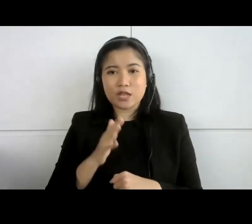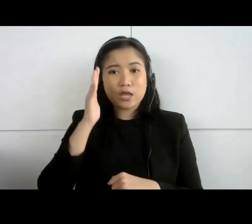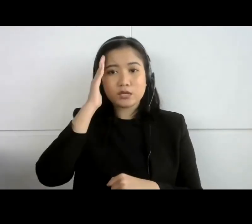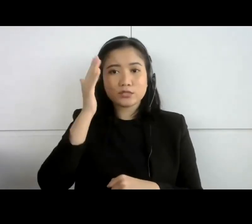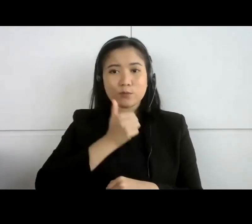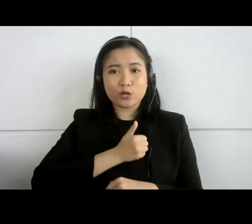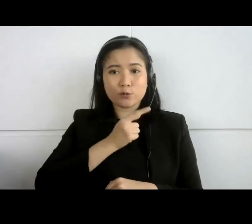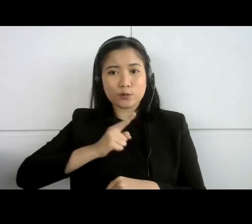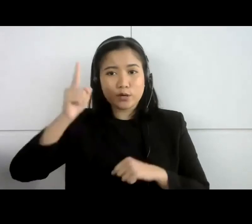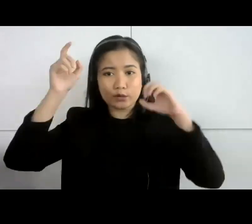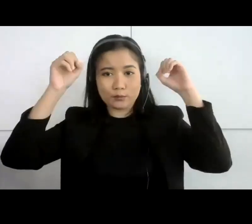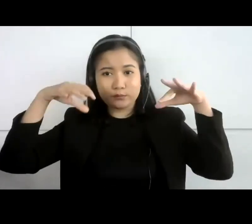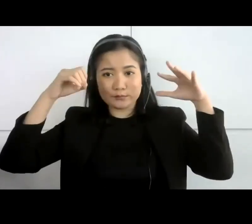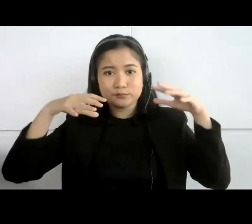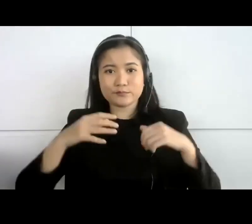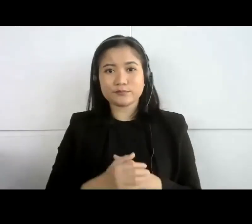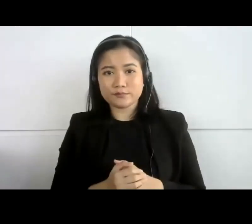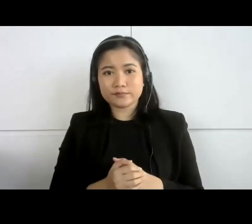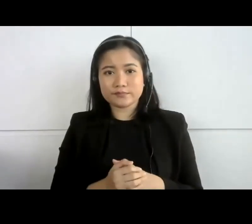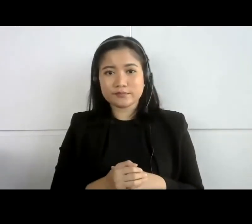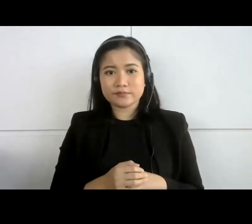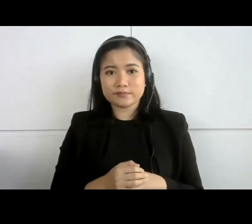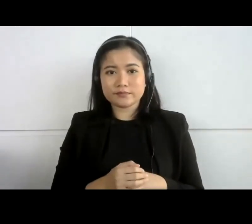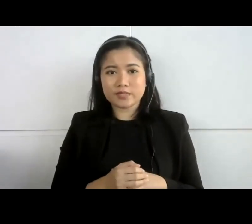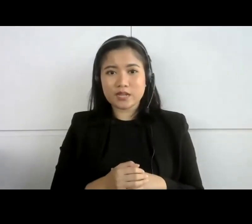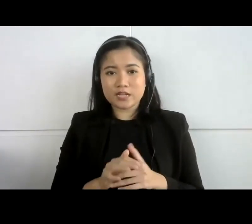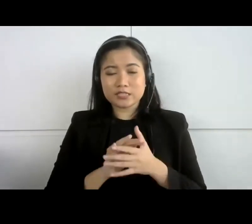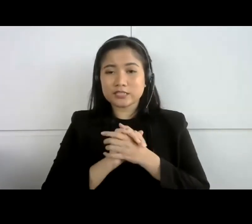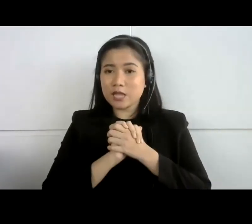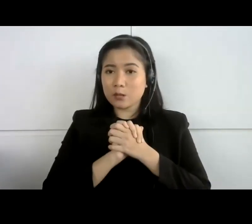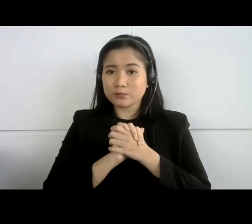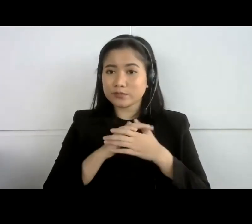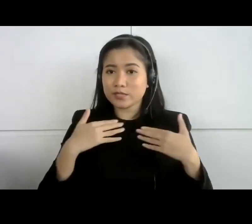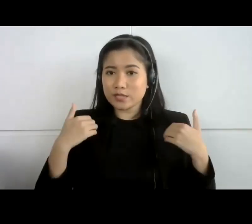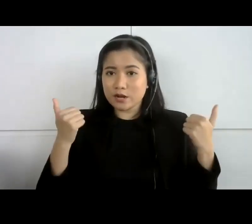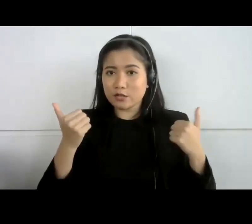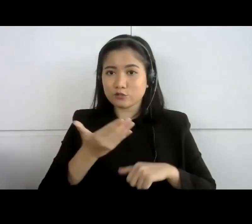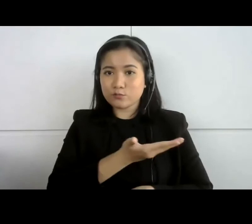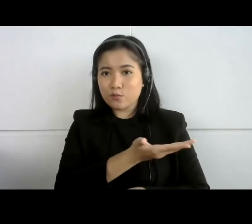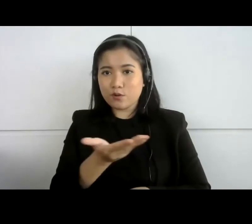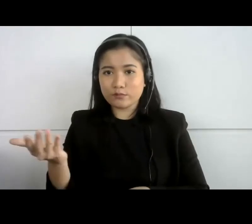Assalamualaikum warahmatullahi wabarakatuh. Salam sejahtera untuk kita semua.